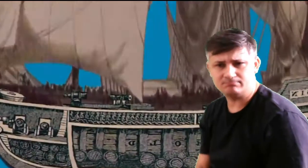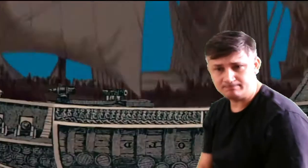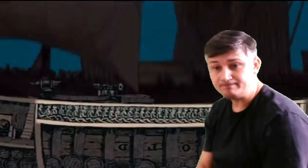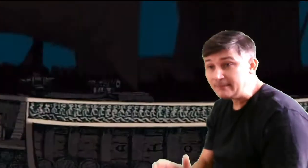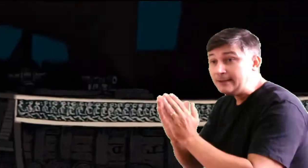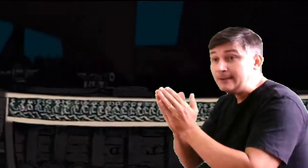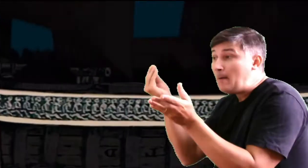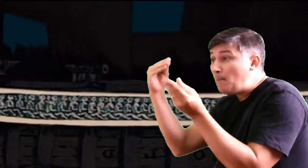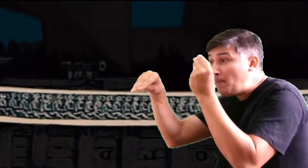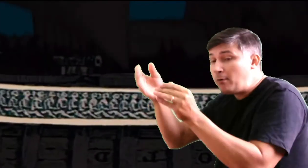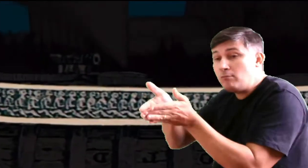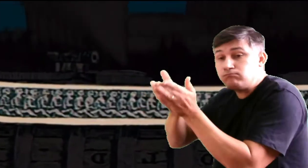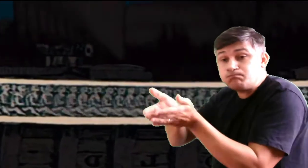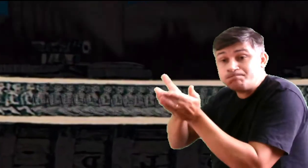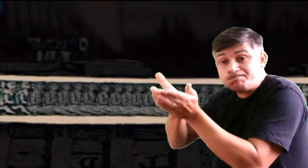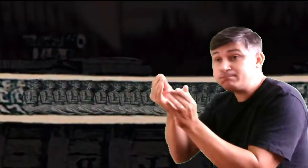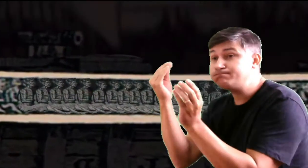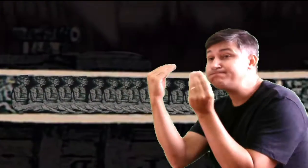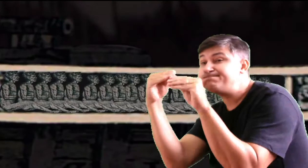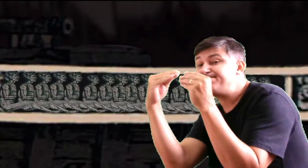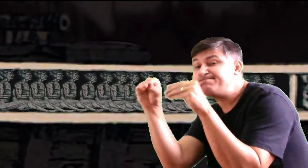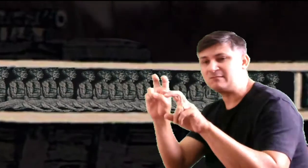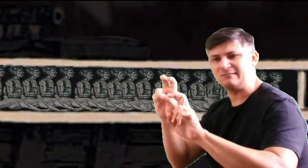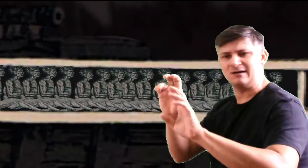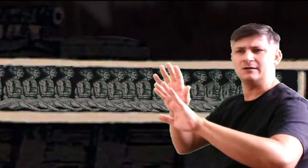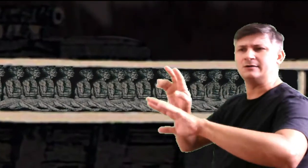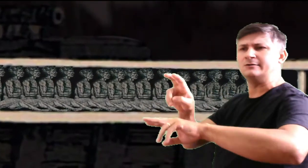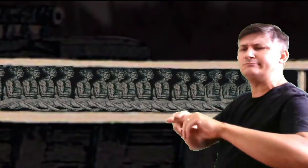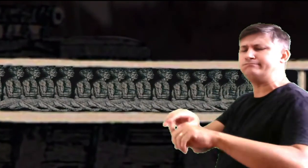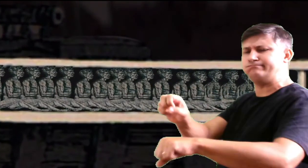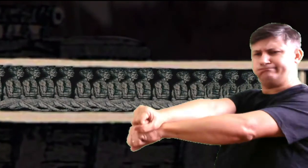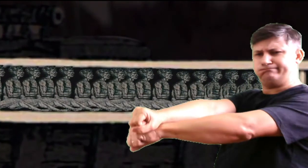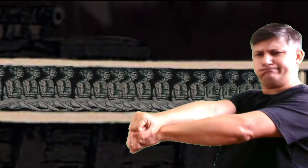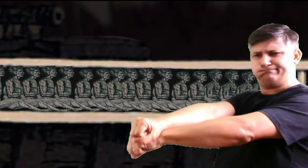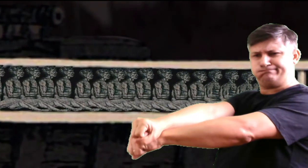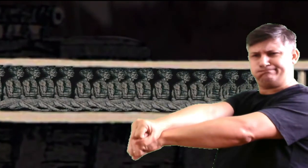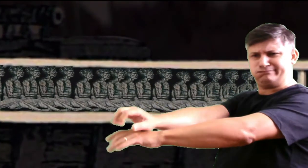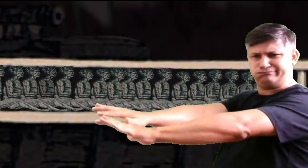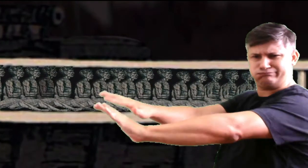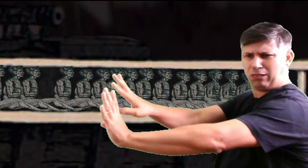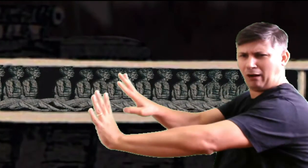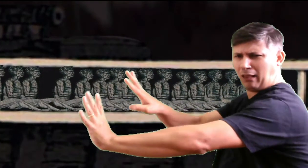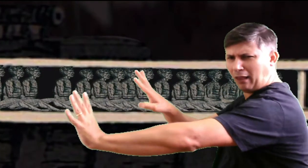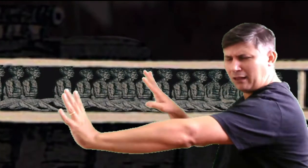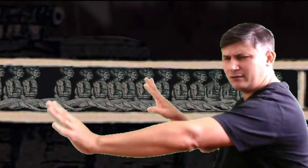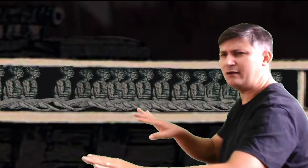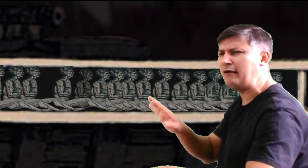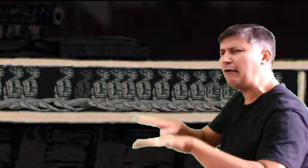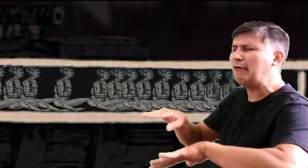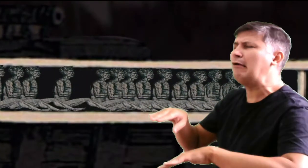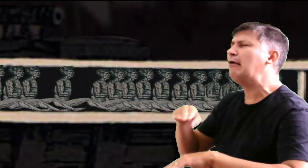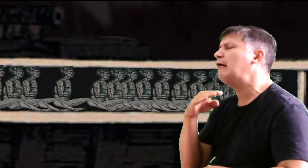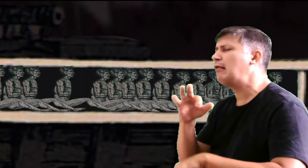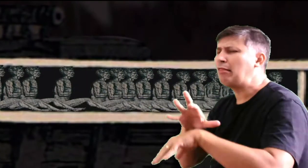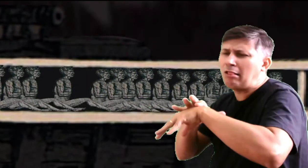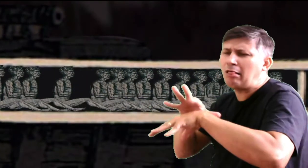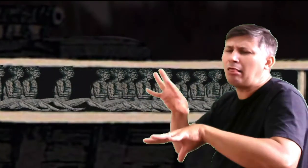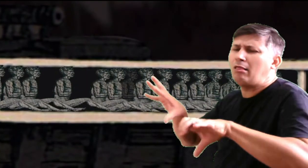navios negreiros, onde os cativos permaneciam acorrentados. Muitos morriam por causa das doenças e das